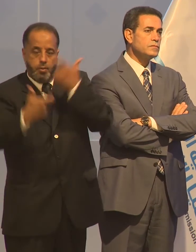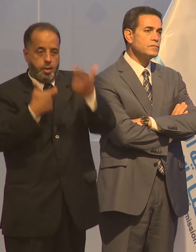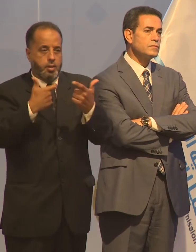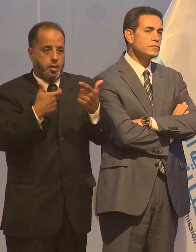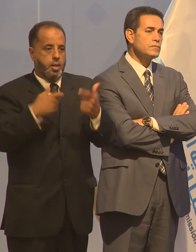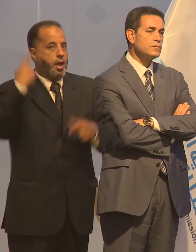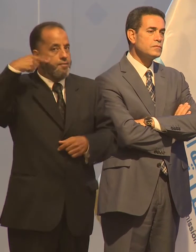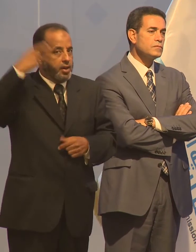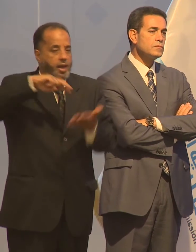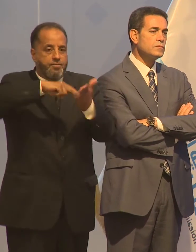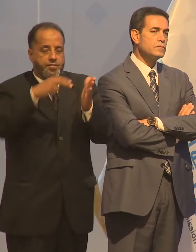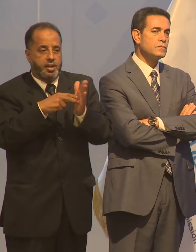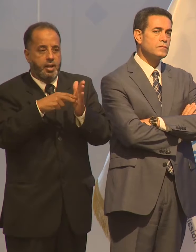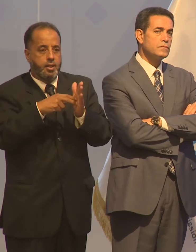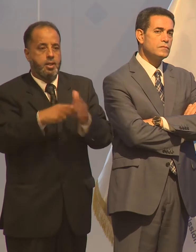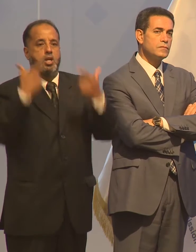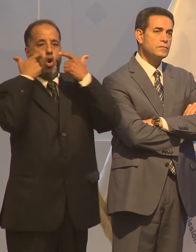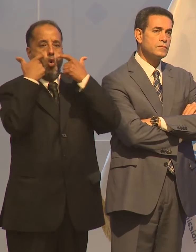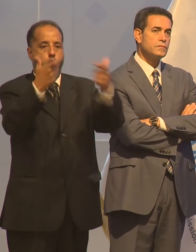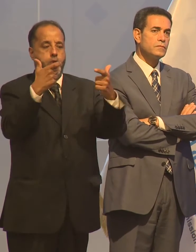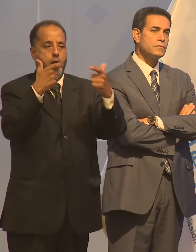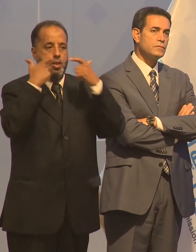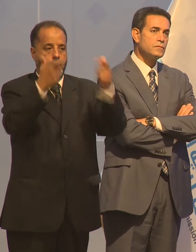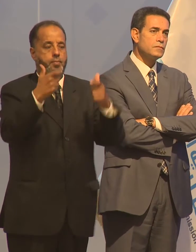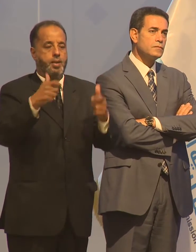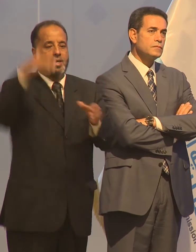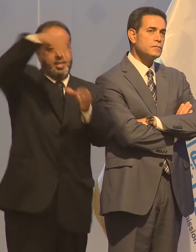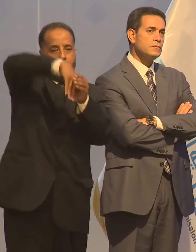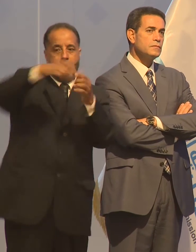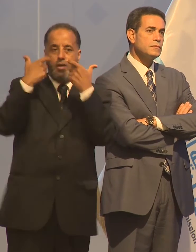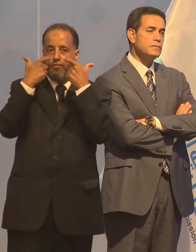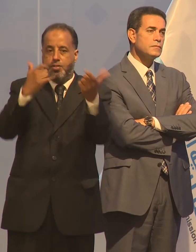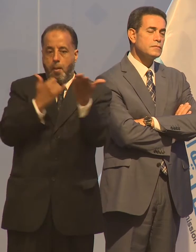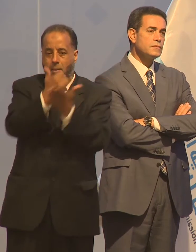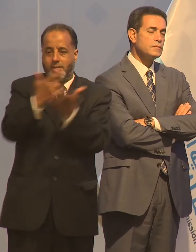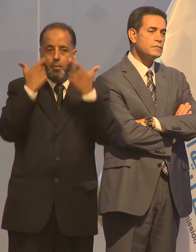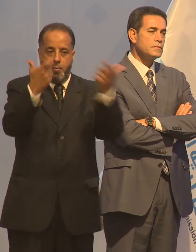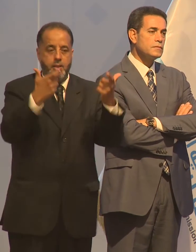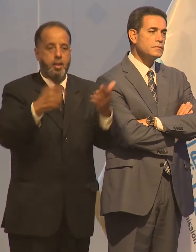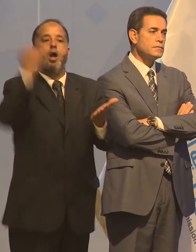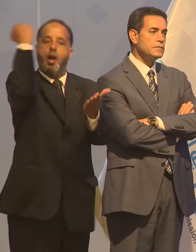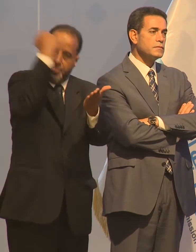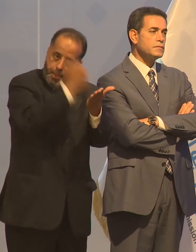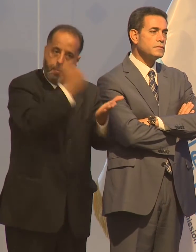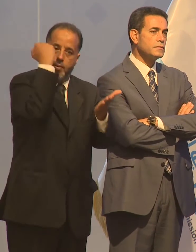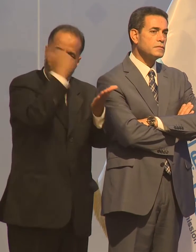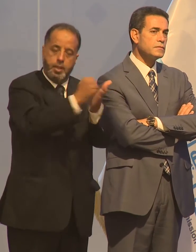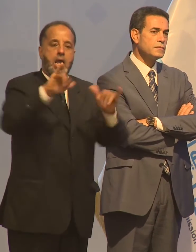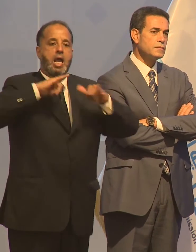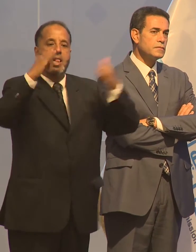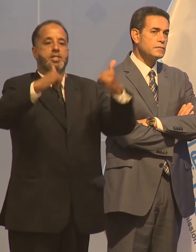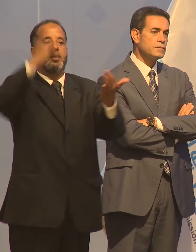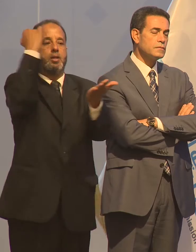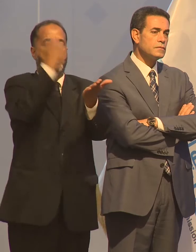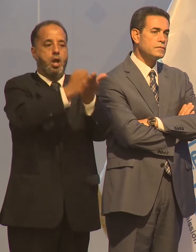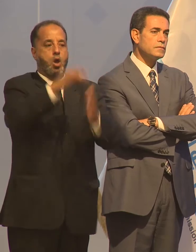عدت خطة استراتيجية سمتها الخطة الاستراتيجية لتأمين الانتخابات، وهذه الخطة اعتمدت من لجنة مشكلة في